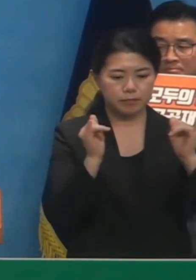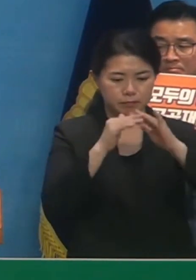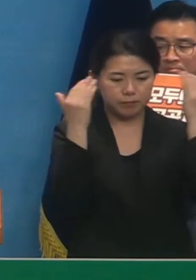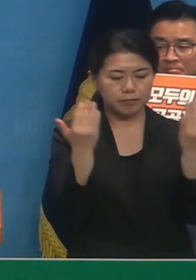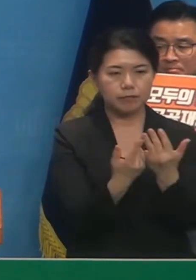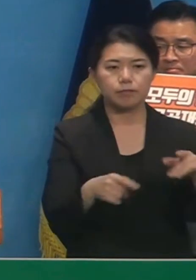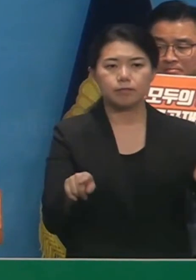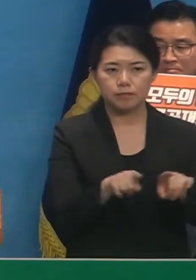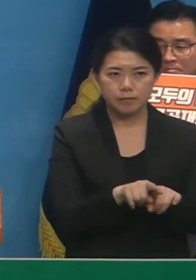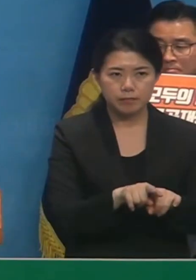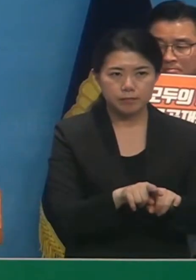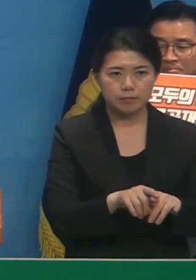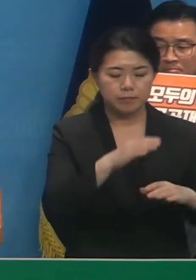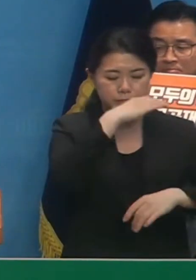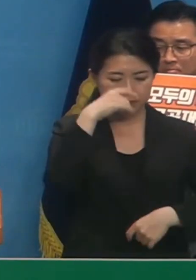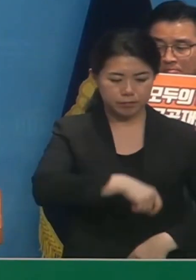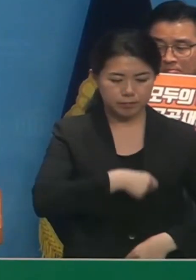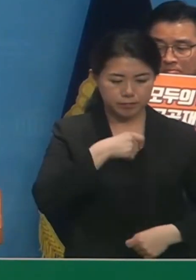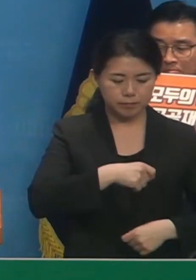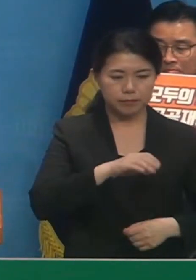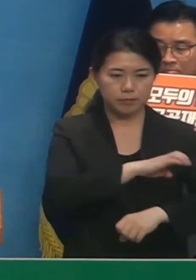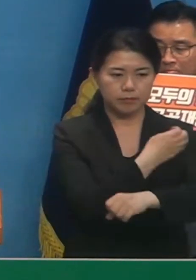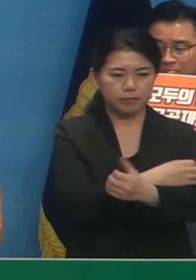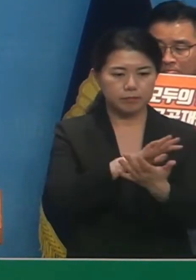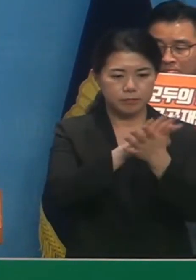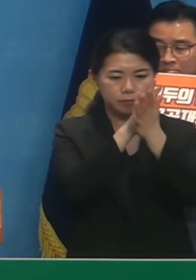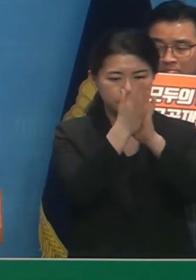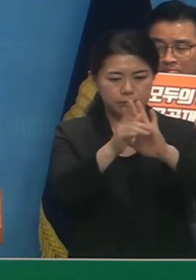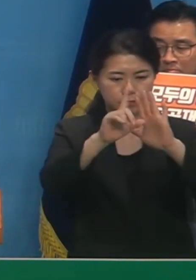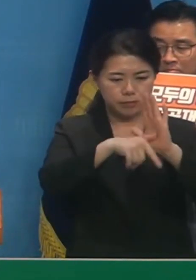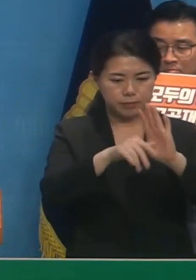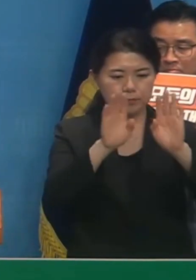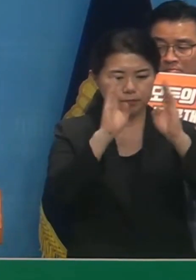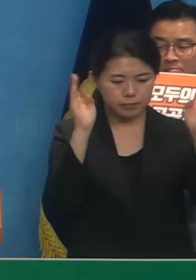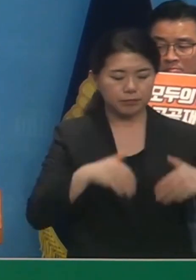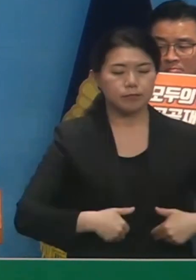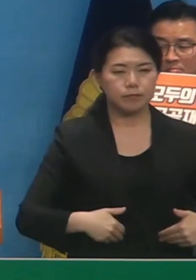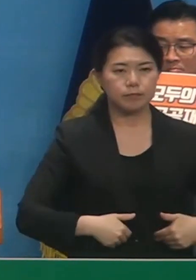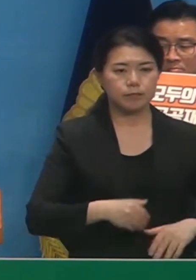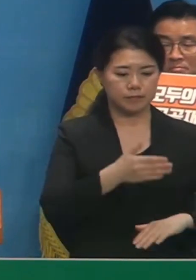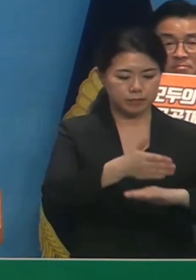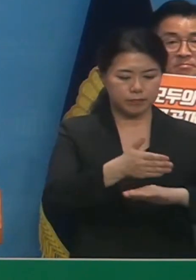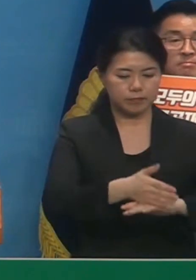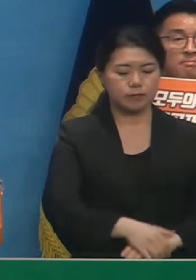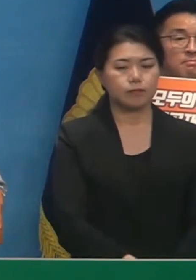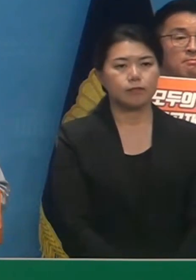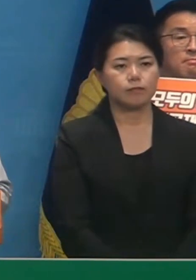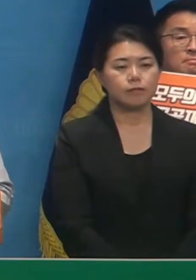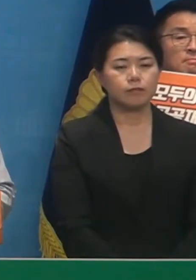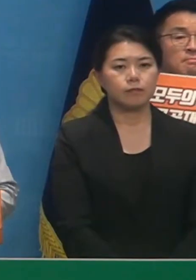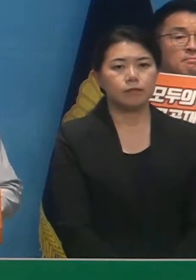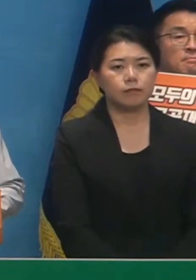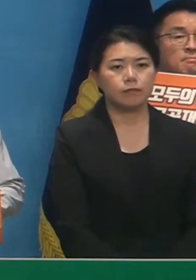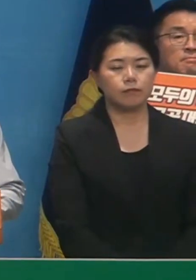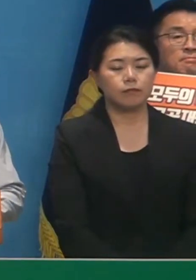모두가 함께하는 정의로운 전환의 시대를 열어야 할 때입니다. 감사합니다.